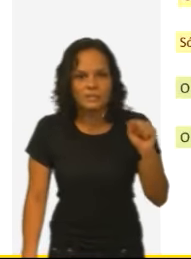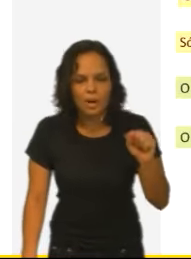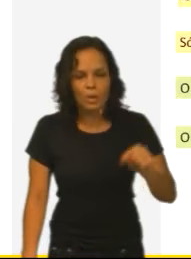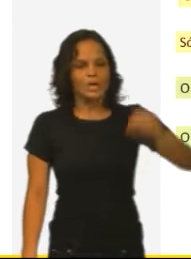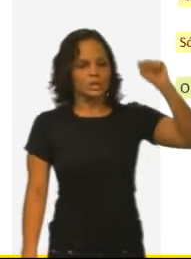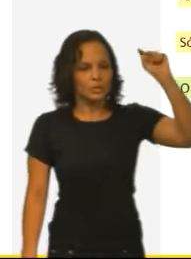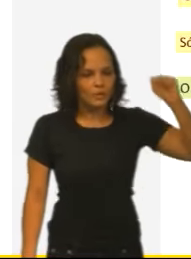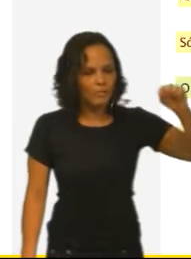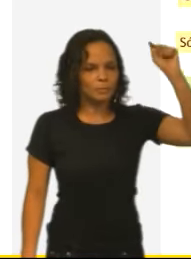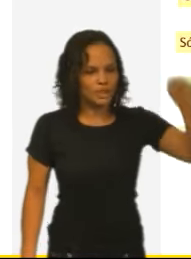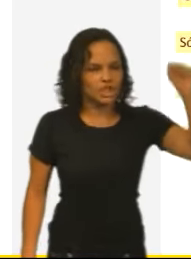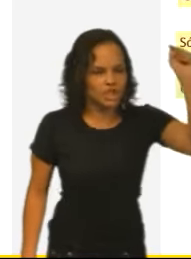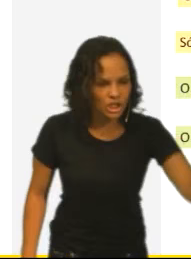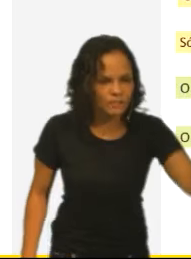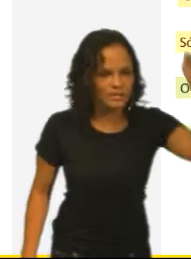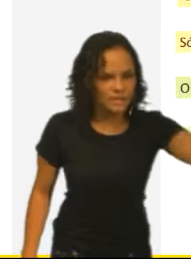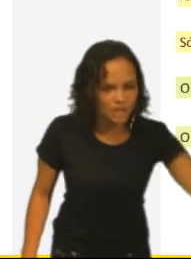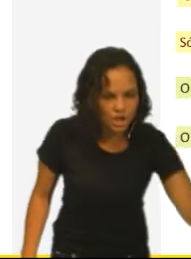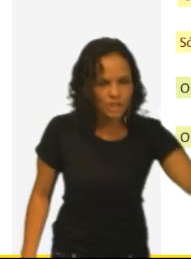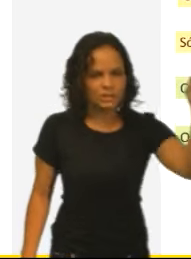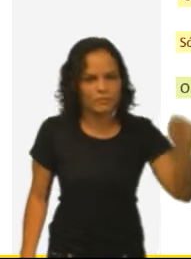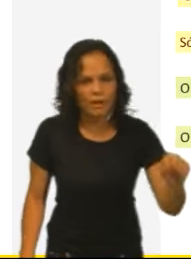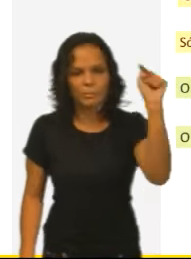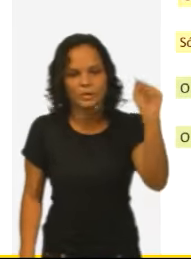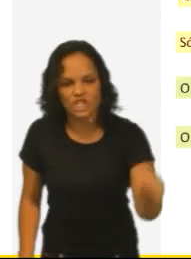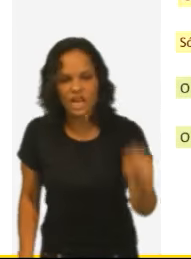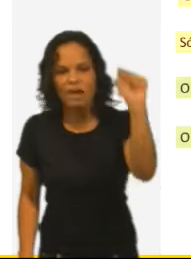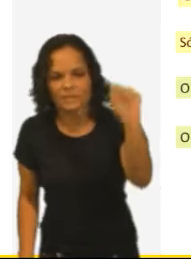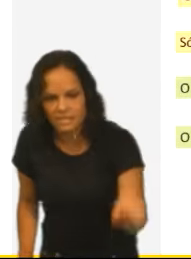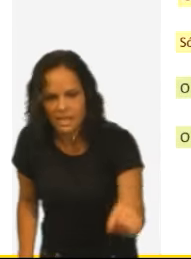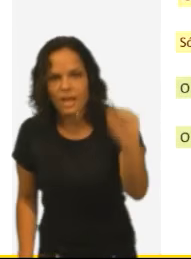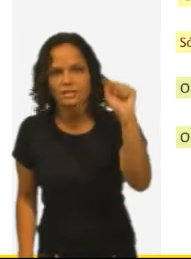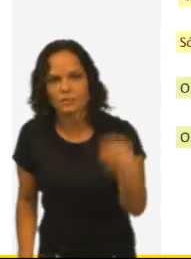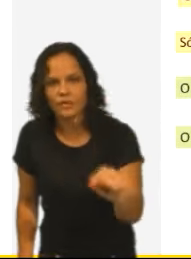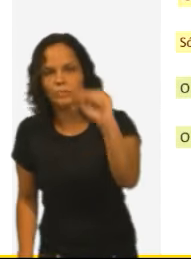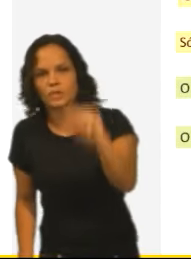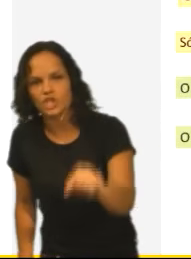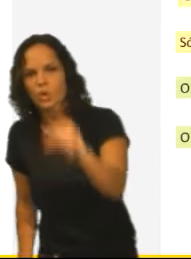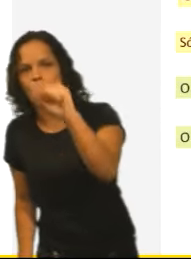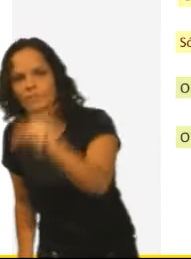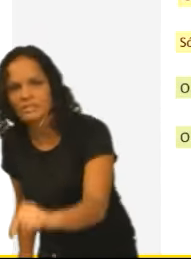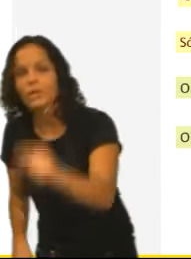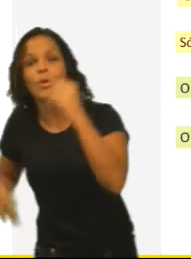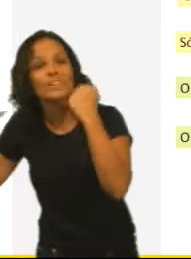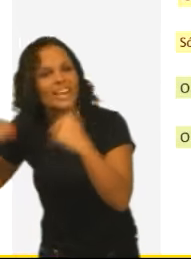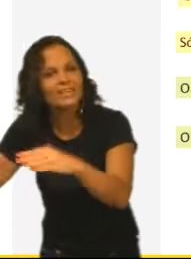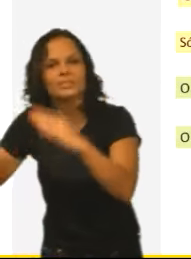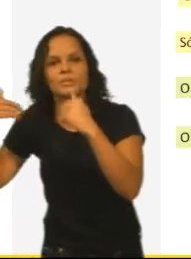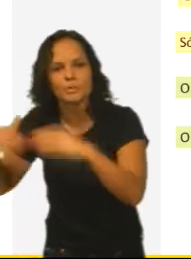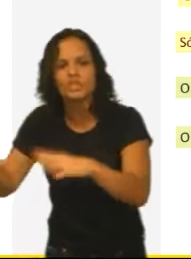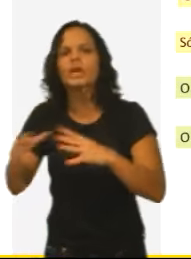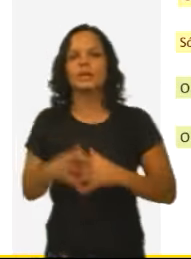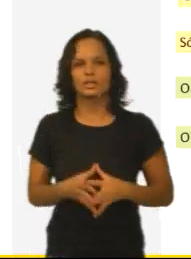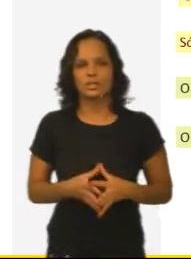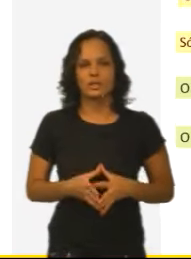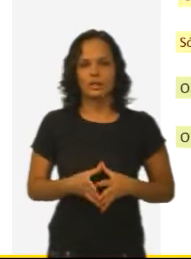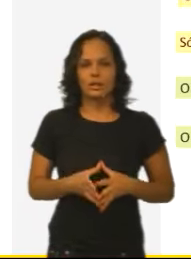atenção. Se o verbo pedir de, vai ser de. Se o verbo pedir a, vai ser a. Se o verbo pedir com, vai ser com. E assim por diante.